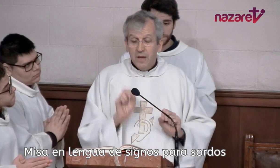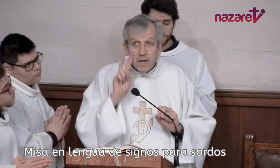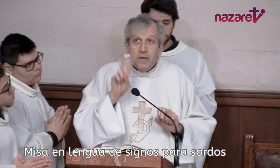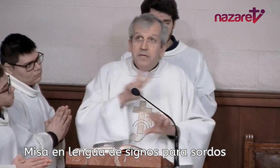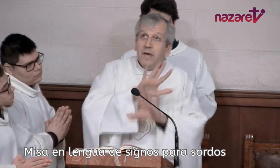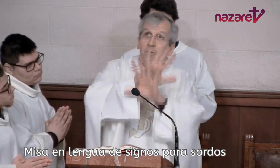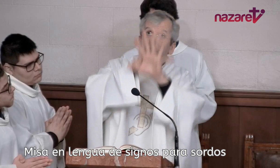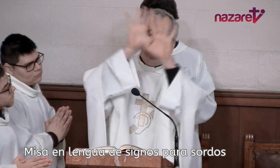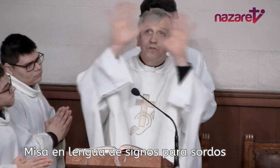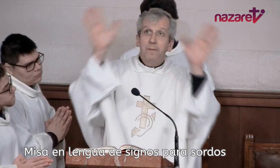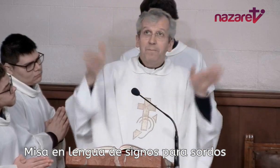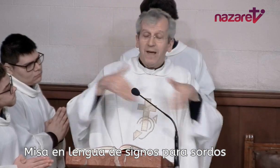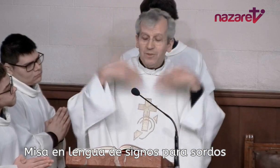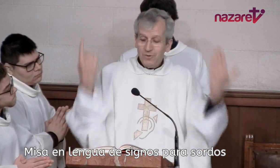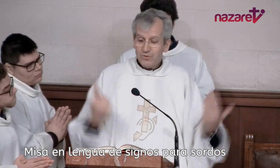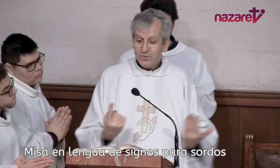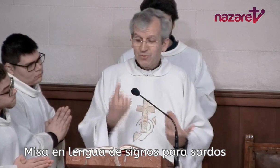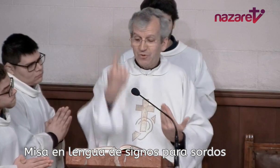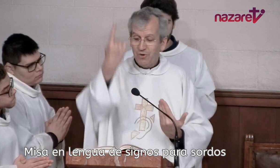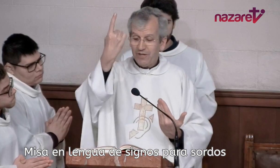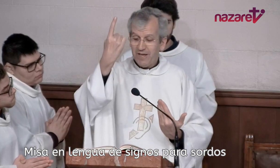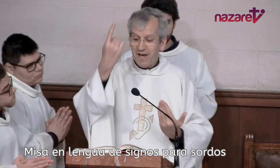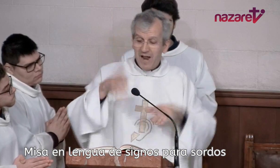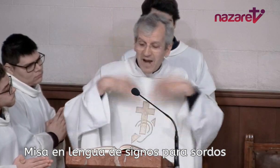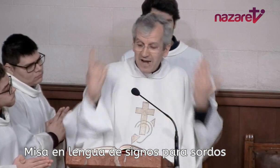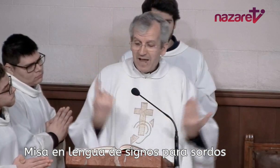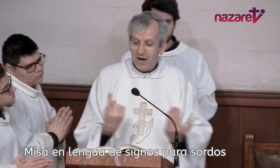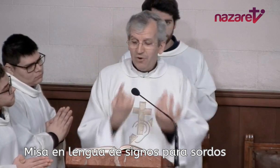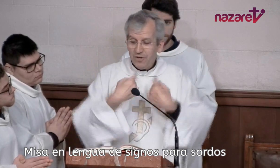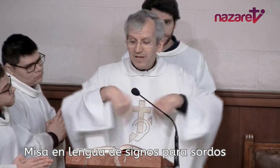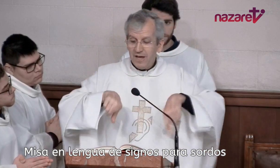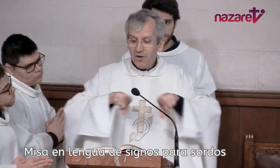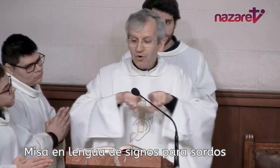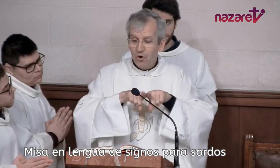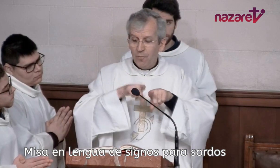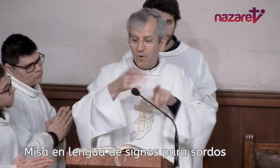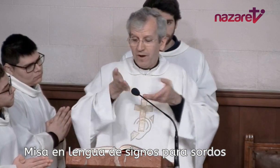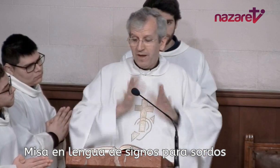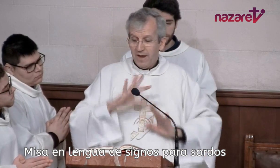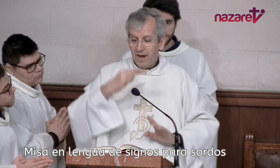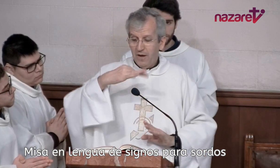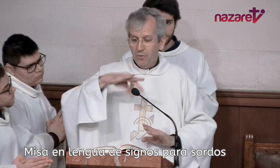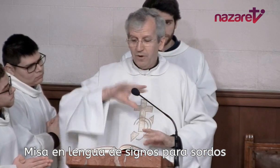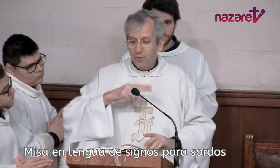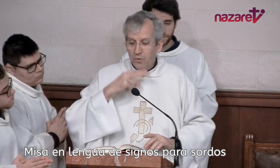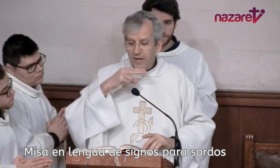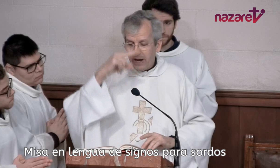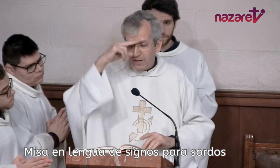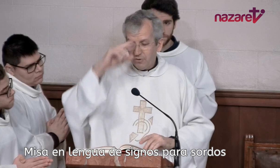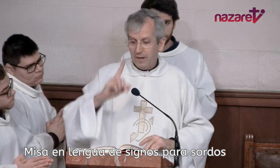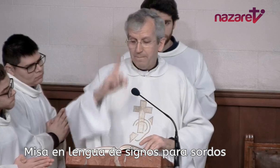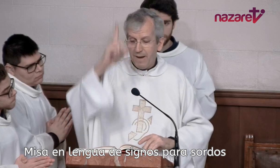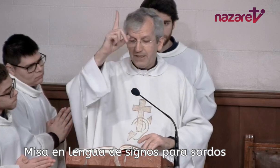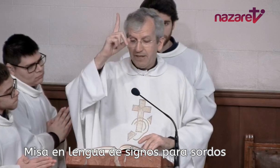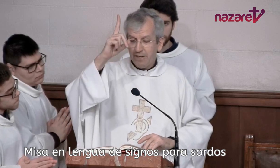Y hemos contemplado su gloria, la gloria como el unigénito del Padre,